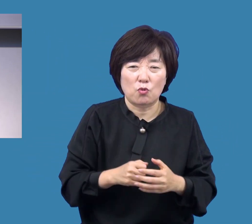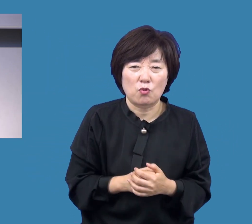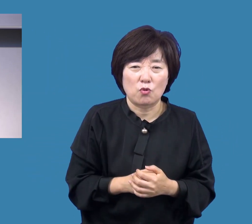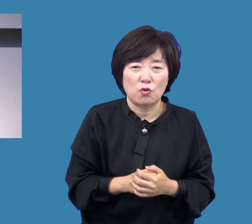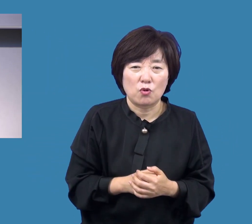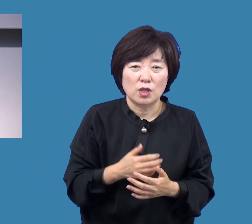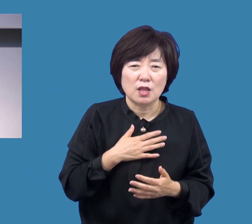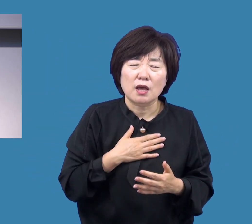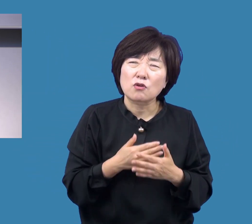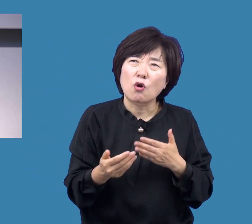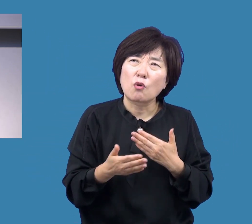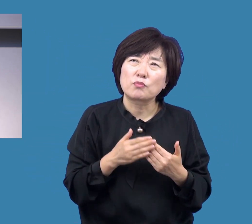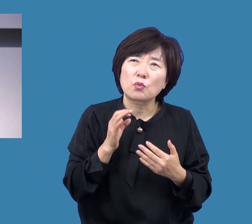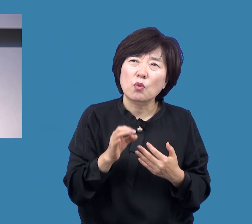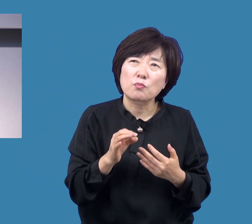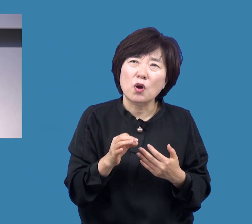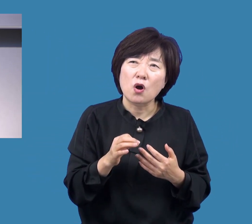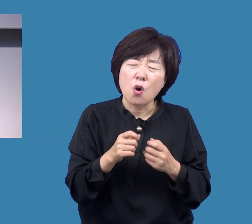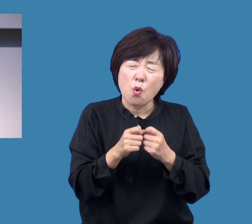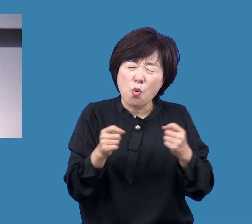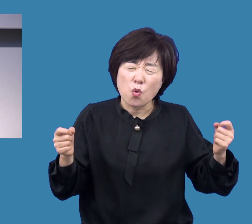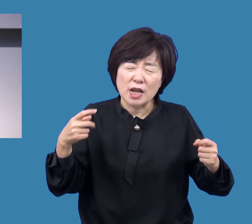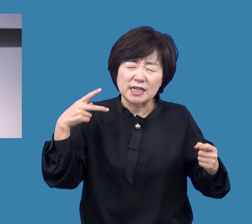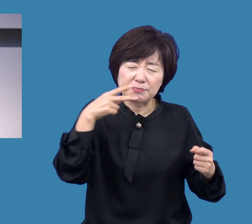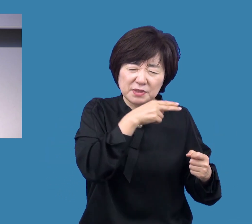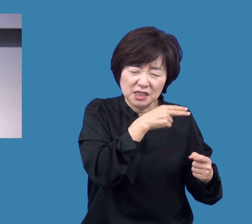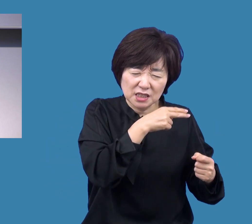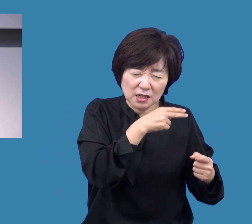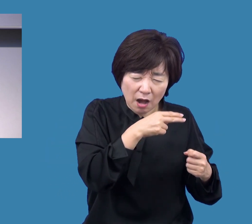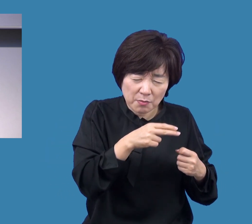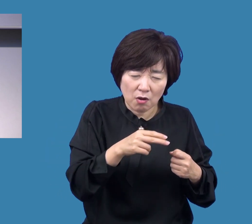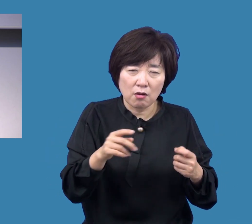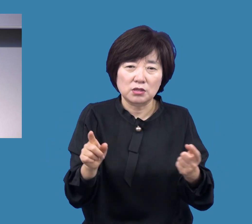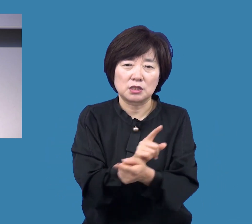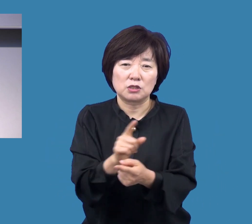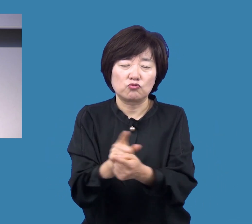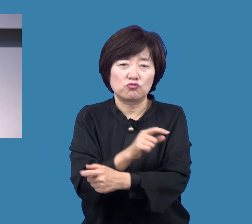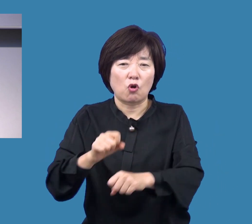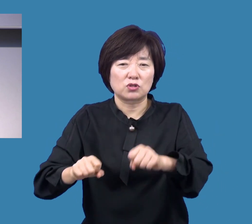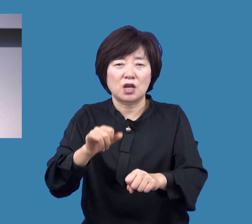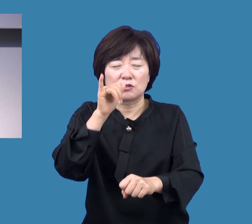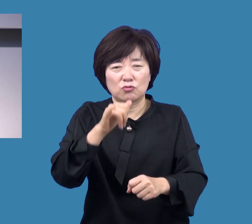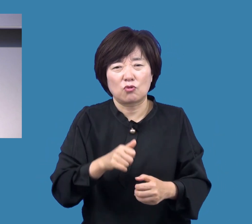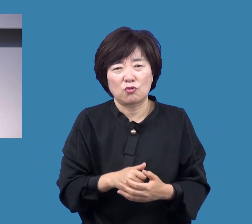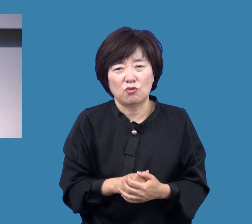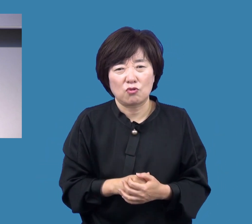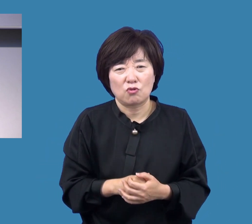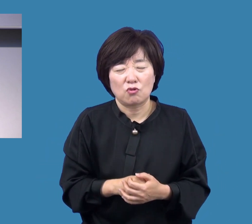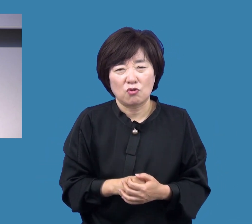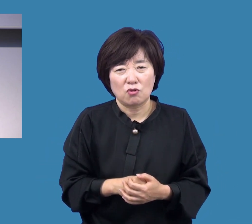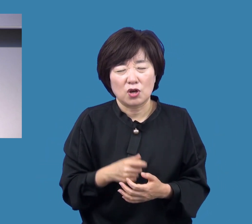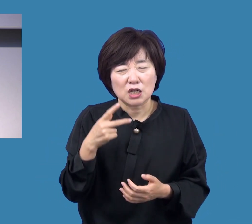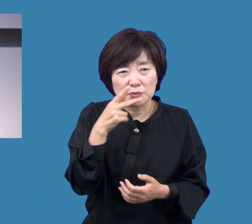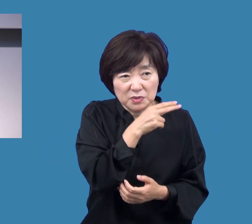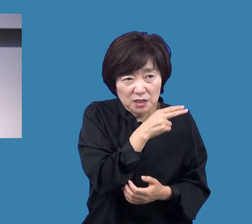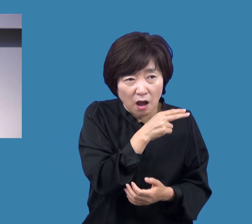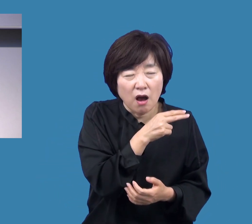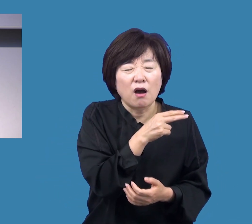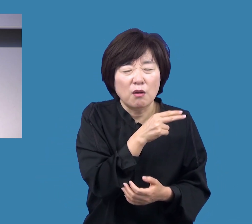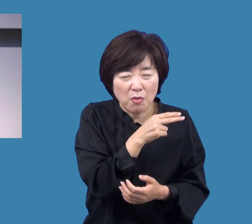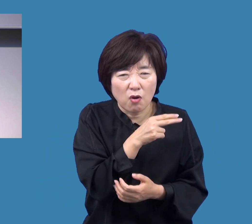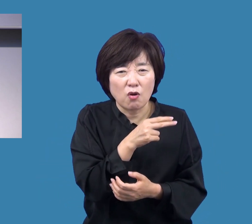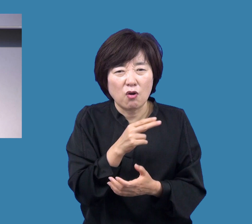그래서 제 경험도 보면 장기 금식을 했을 때 치유의 역사가 엄청나게 일어나더라고. 장기 금식을 하니까 치유의